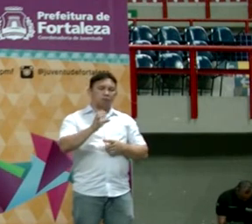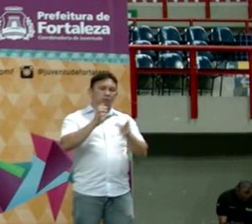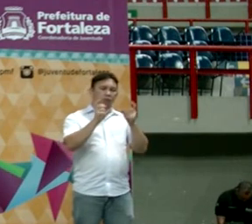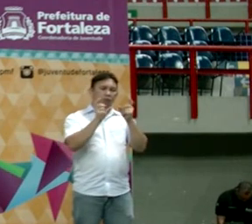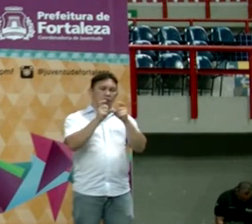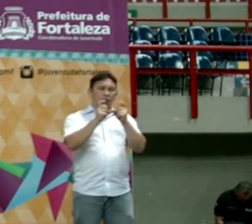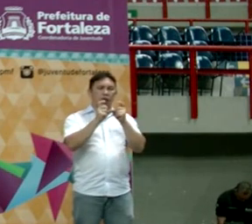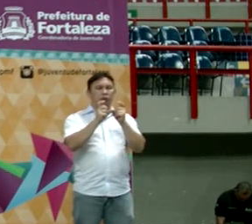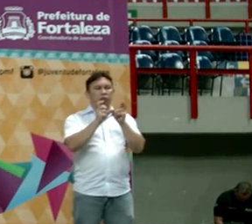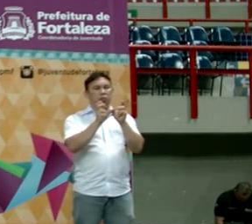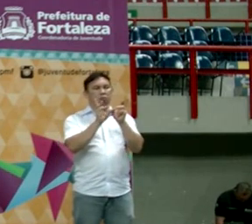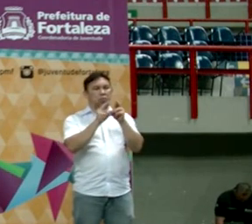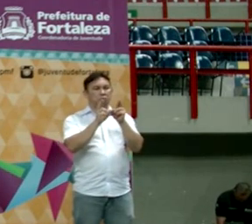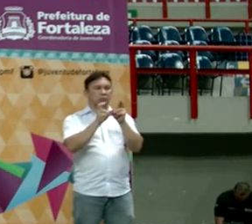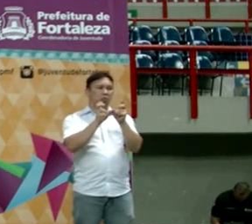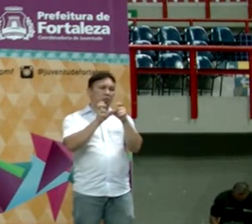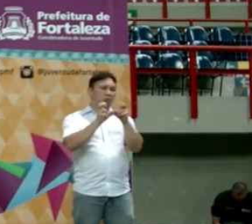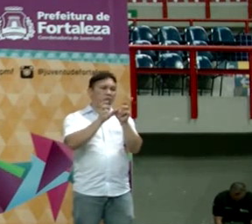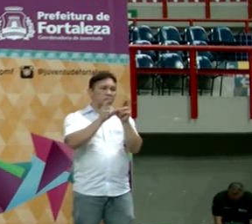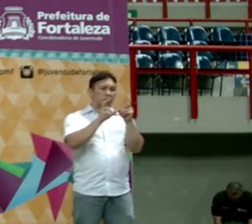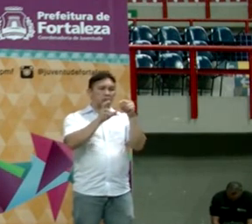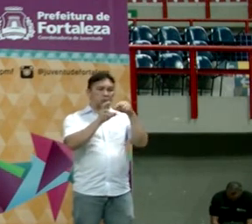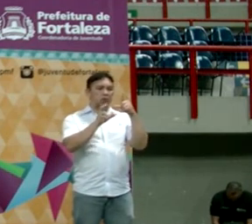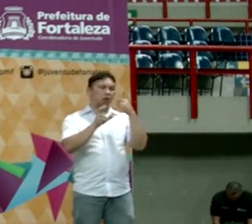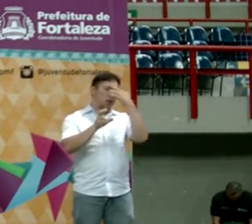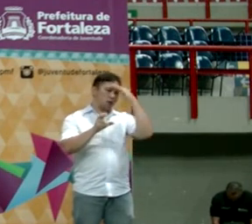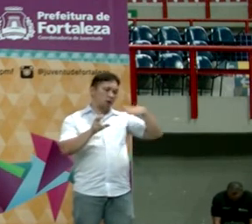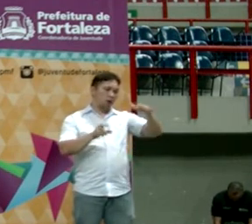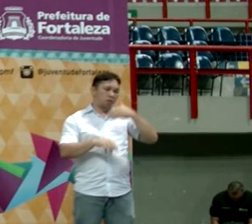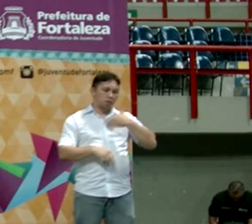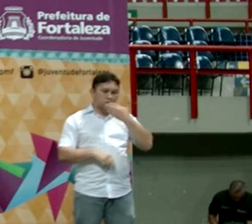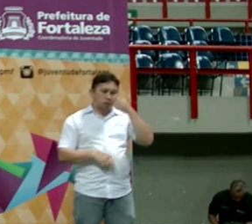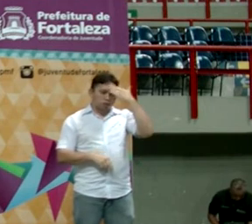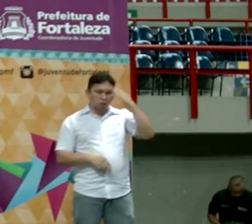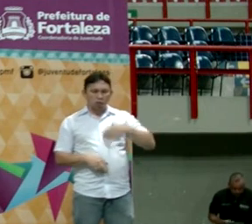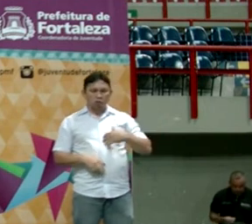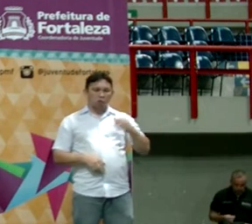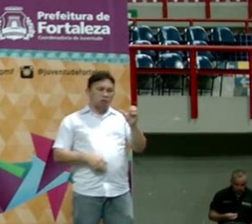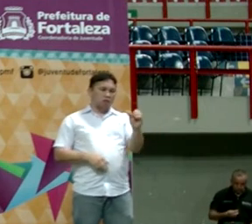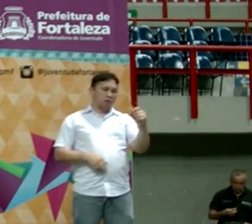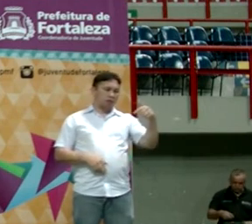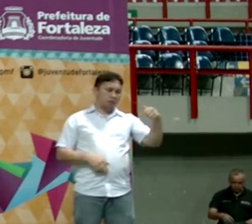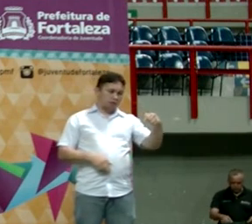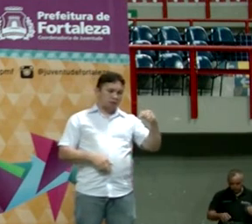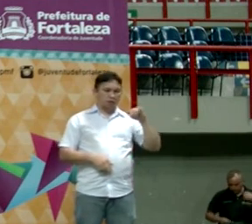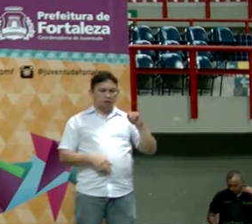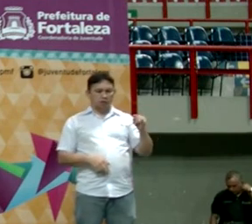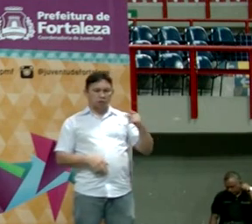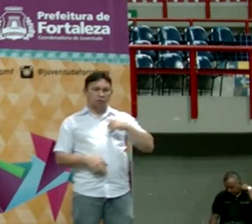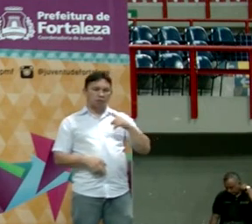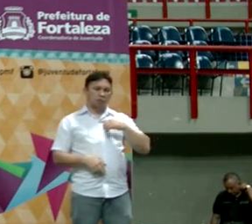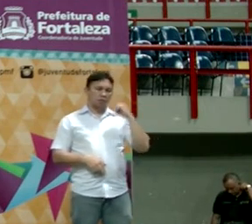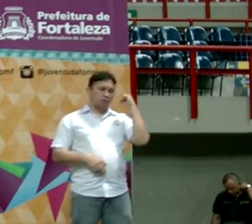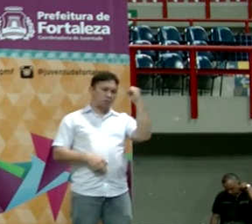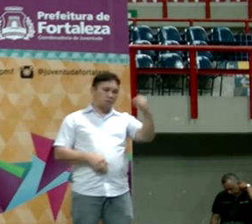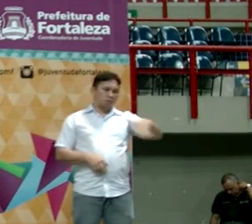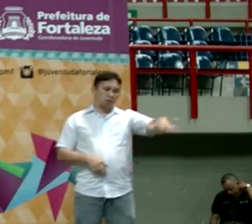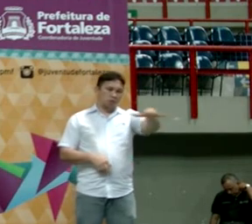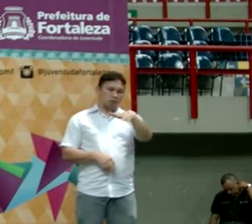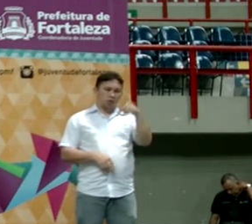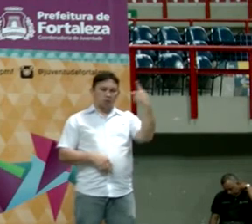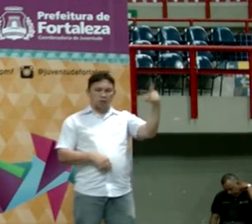povo islâmico. Esse ano, logo em janeiro, dia 6, 7 de janeiro, aconteceu aquele atentado do Charlie